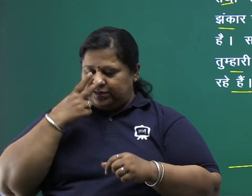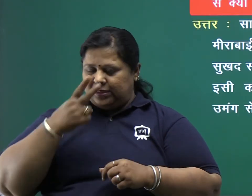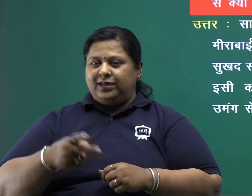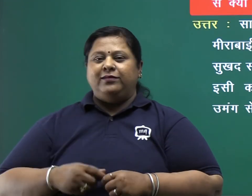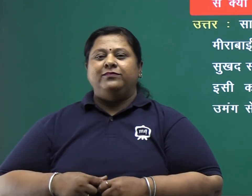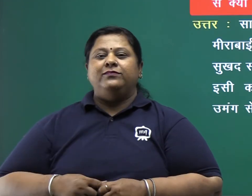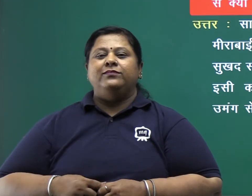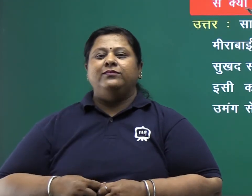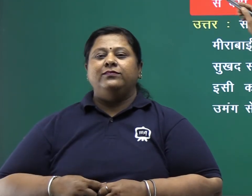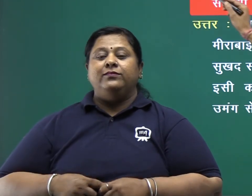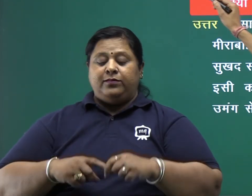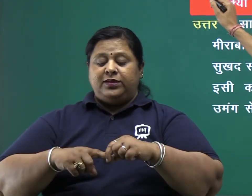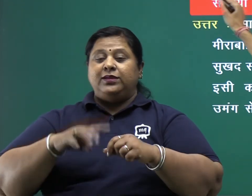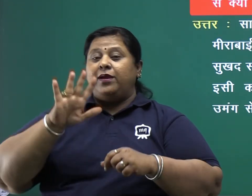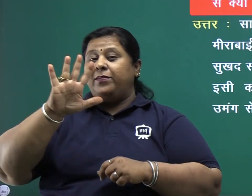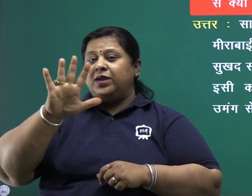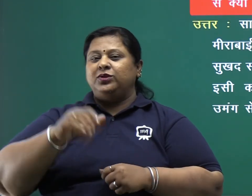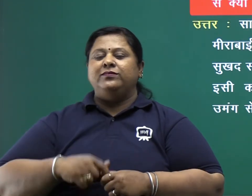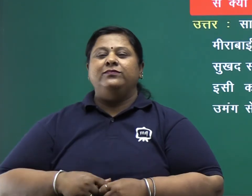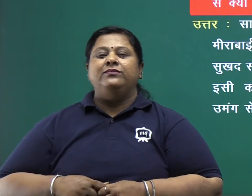हैं। प्रश्न संख्या 5।